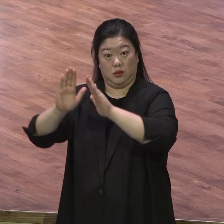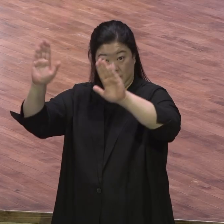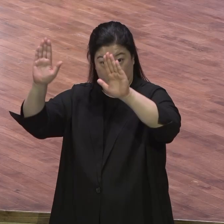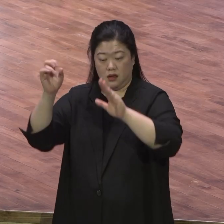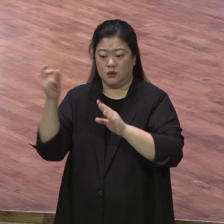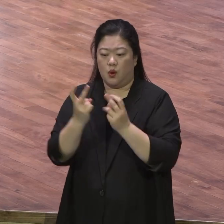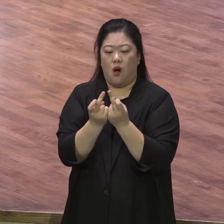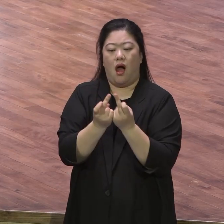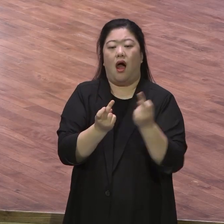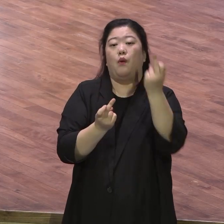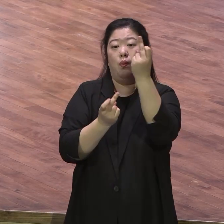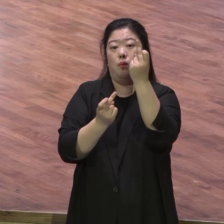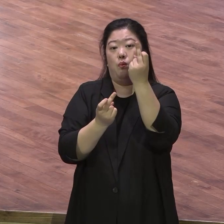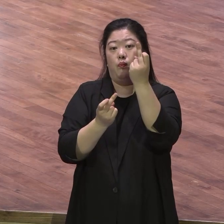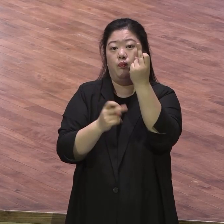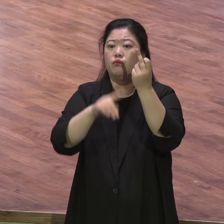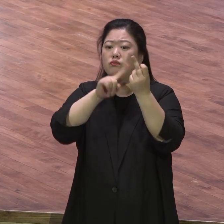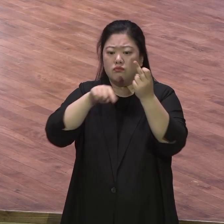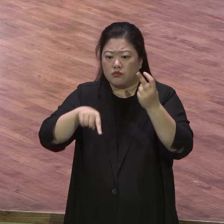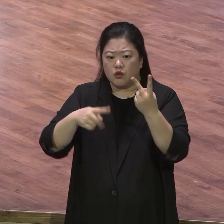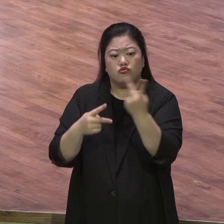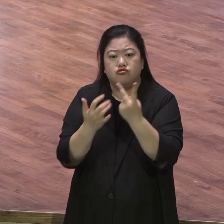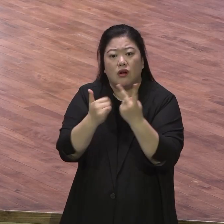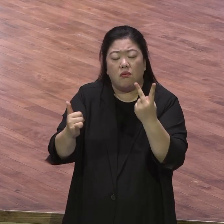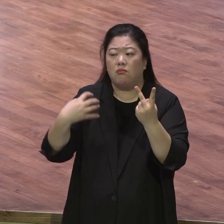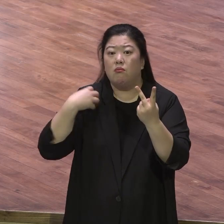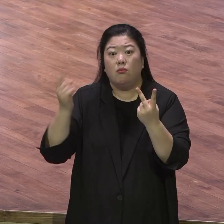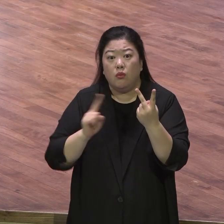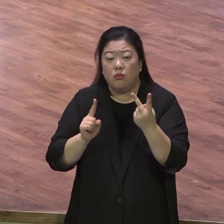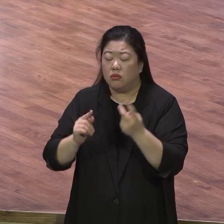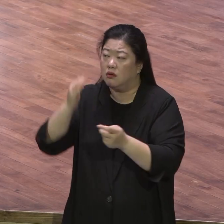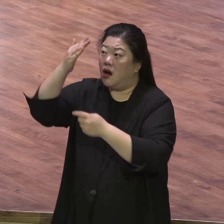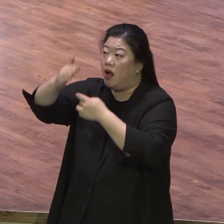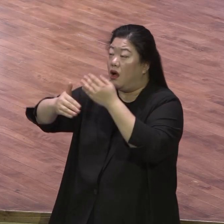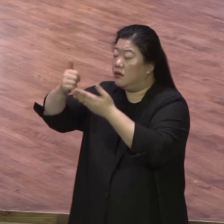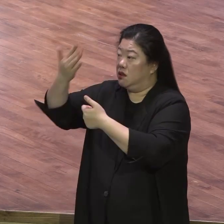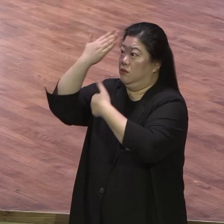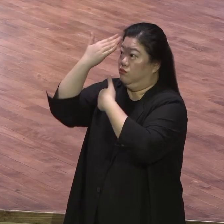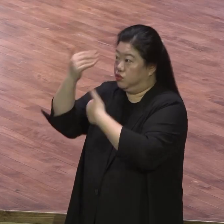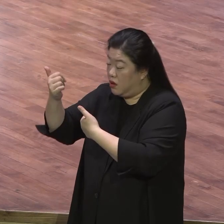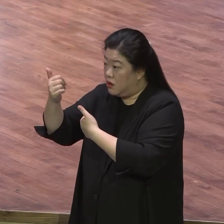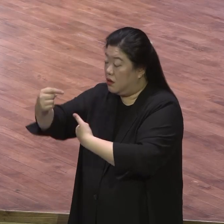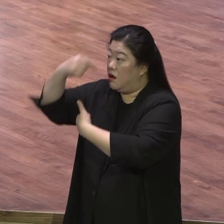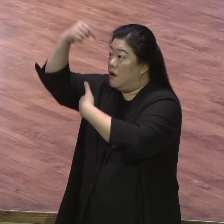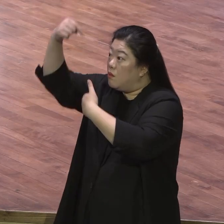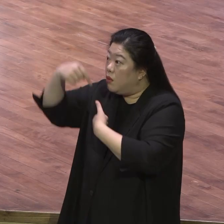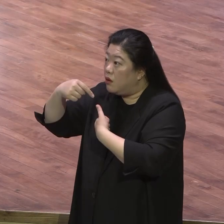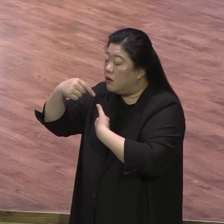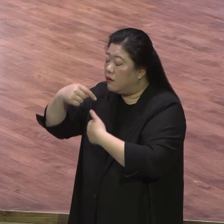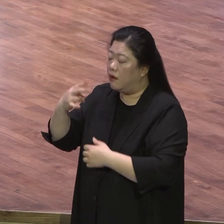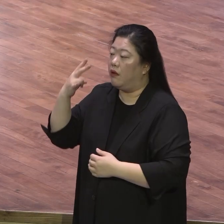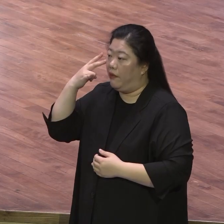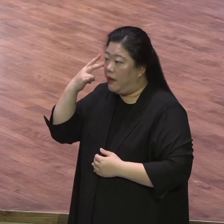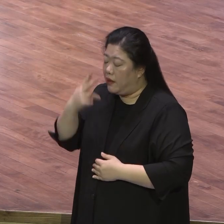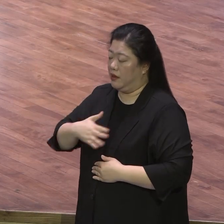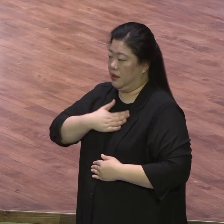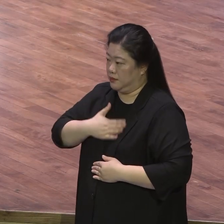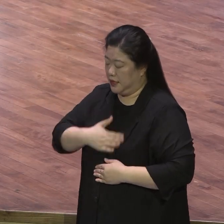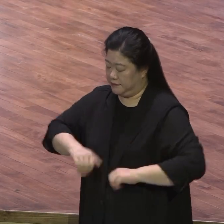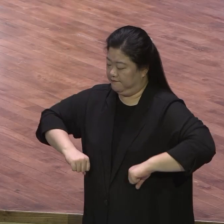아론이 한 것 다른 것 없어요 하나님의 말씀을 그대로 철저히 말씀시키는 대로 순중한 것밖에